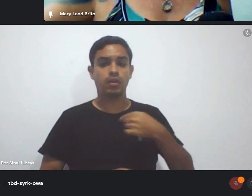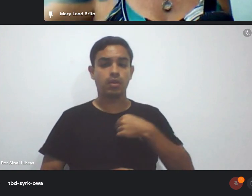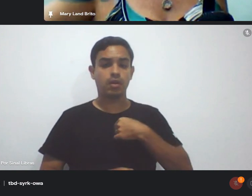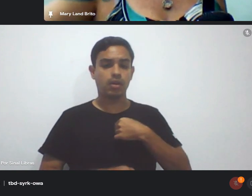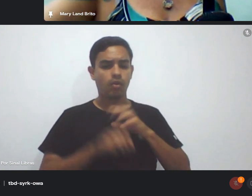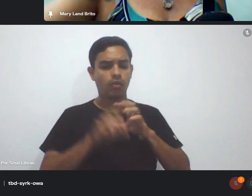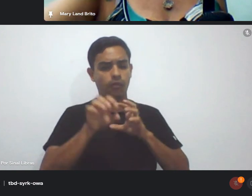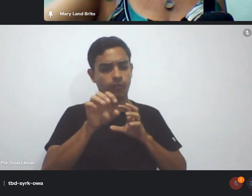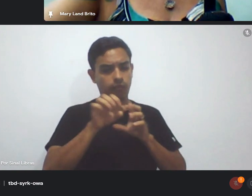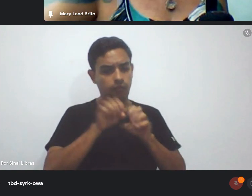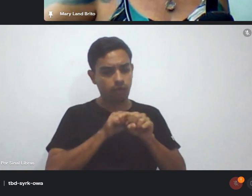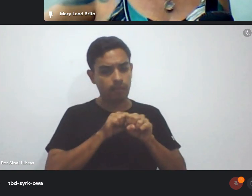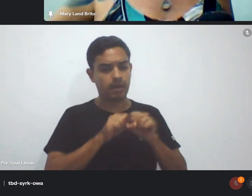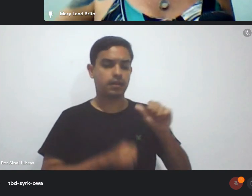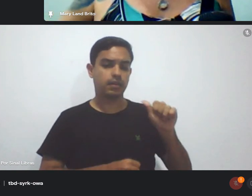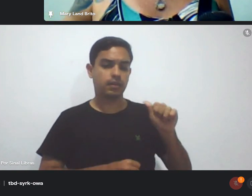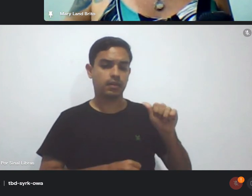Adobe,